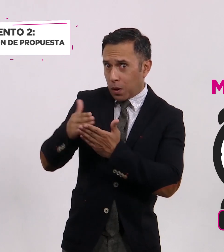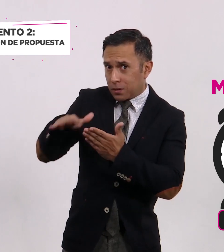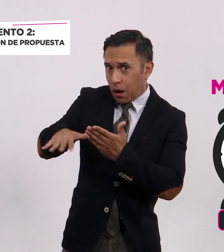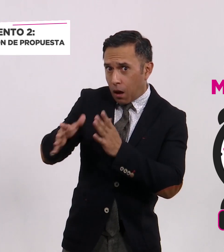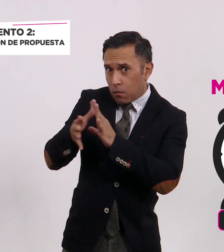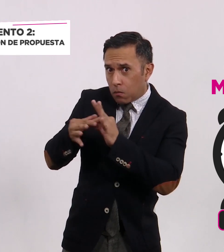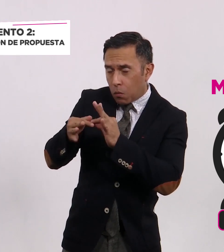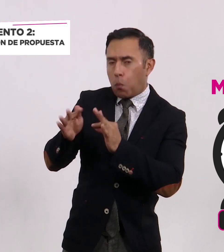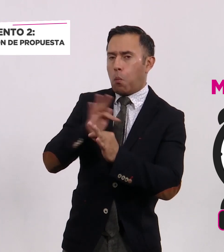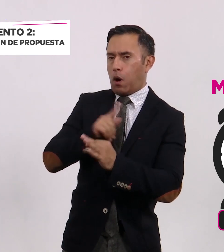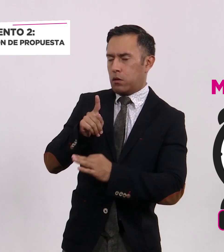planteada